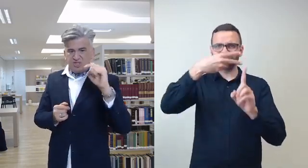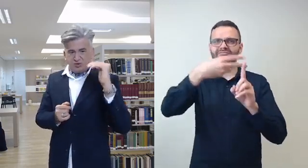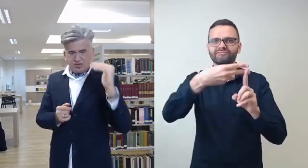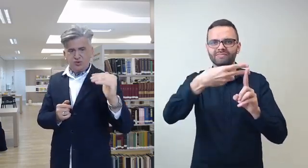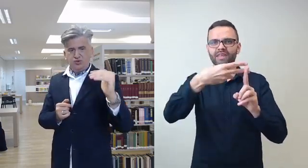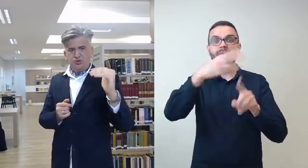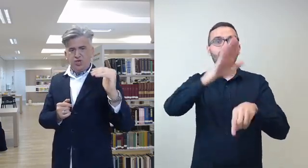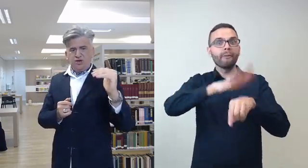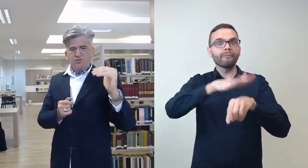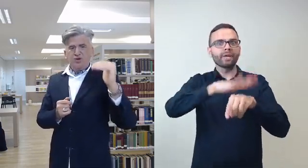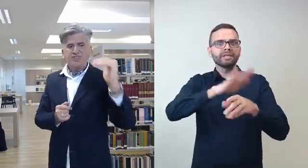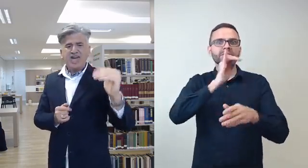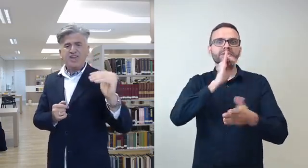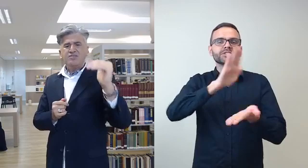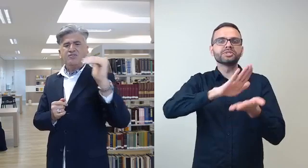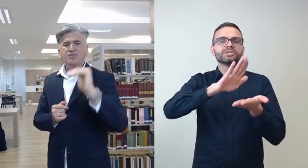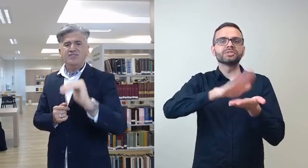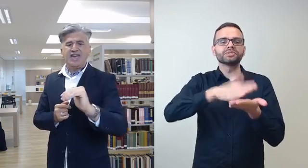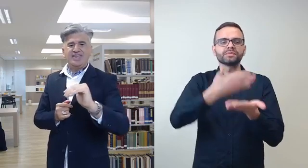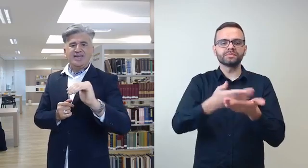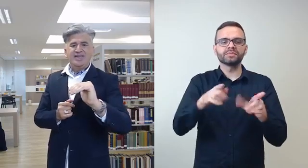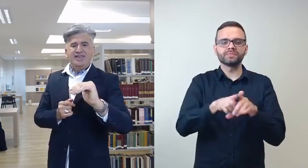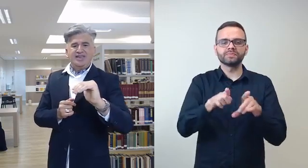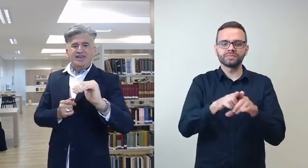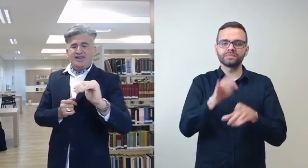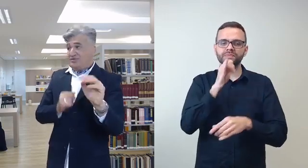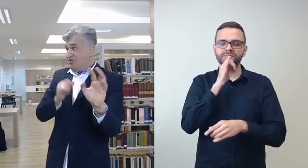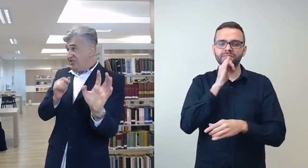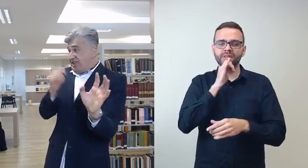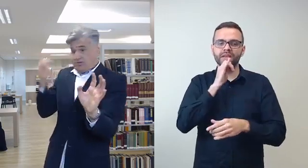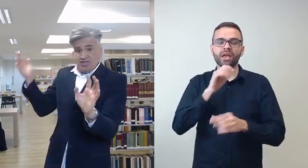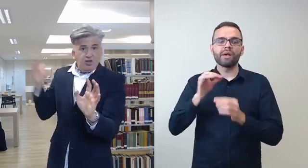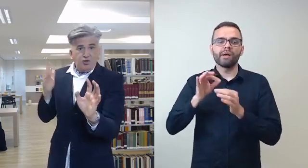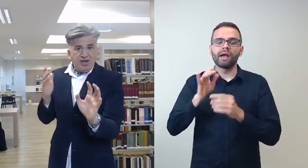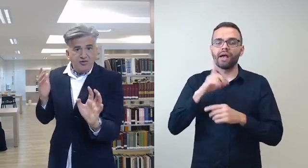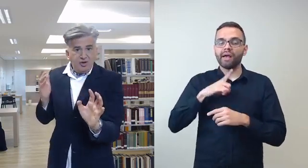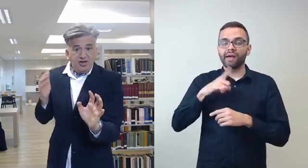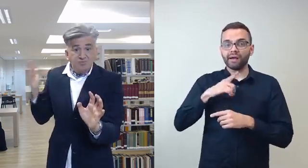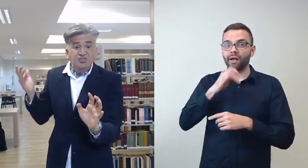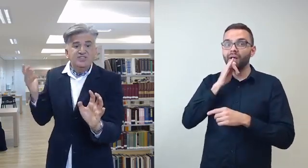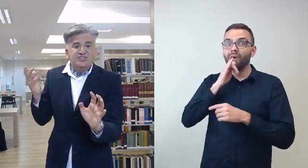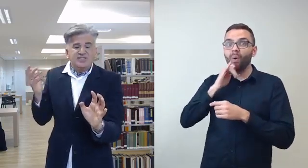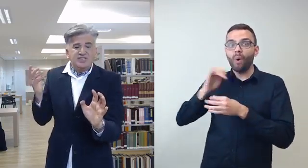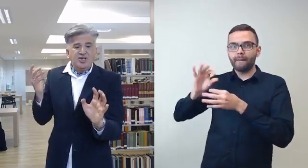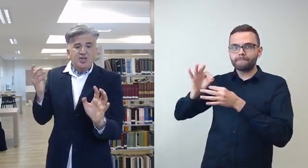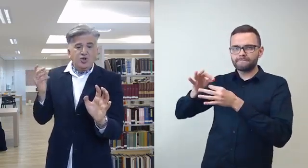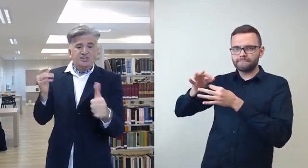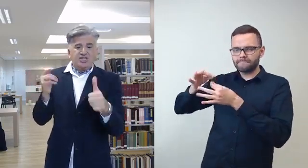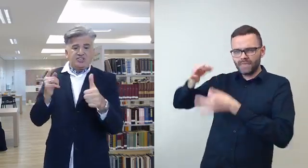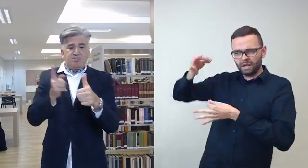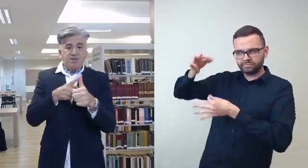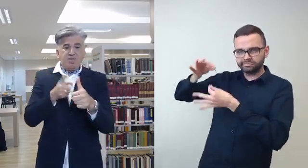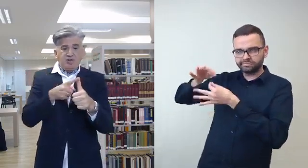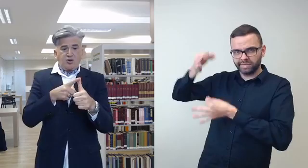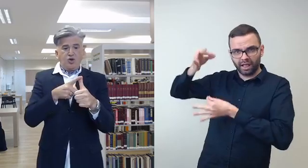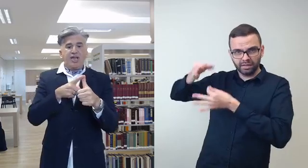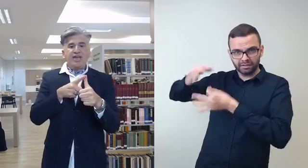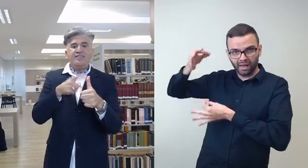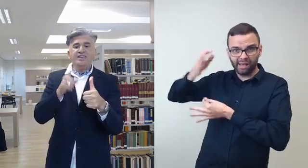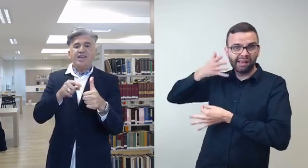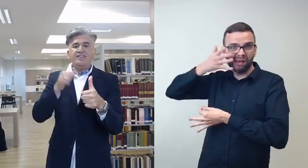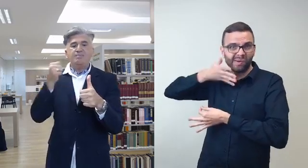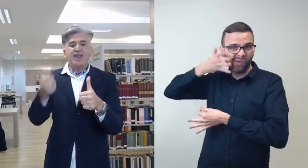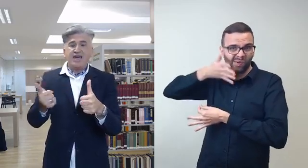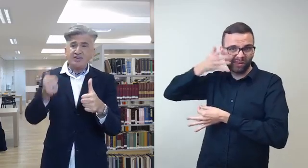Adição de conteúdo, voluntária ou involuntária, dizendo aquilo que o orador não disse. Ou seja, primeiro, colocar